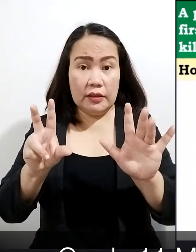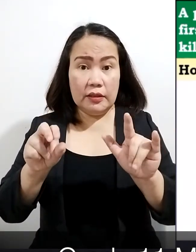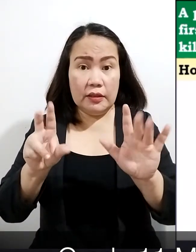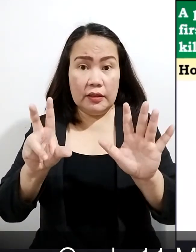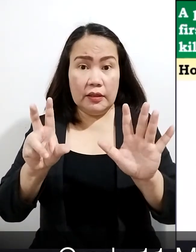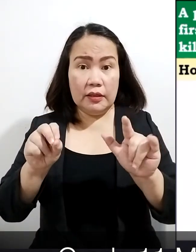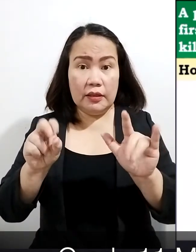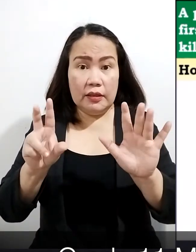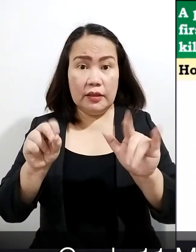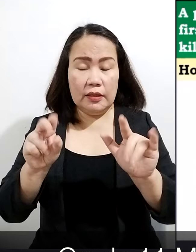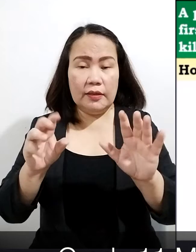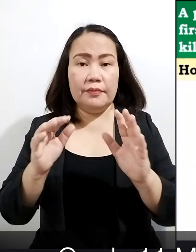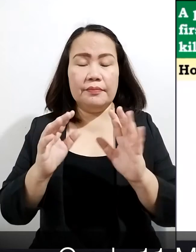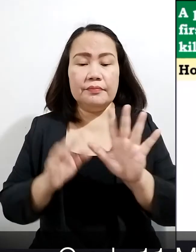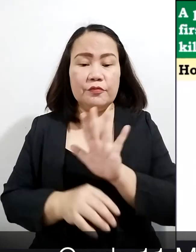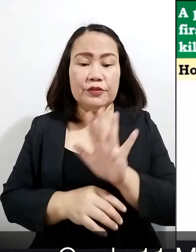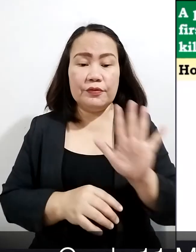is,